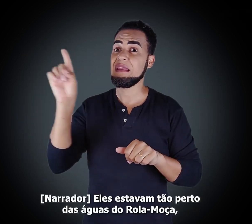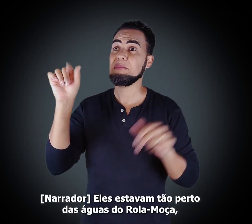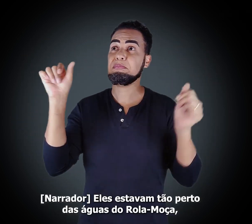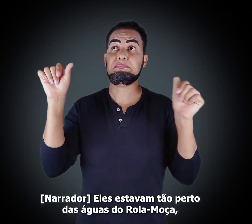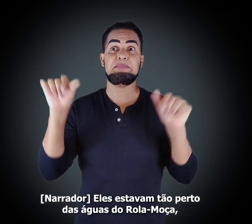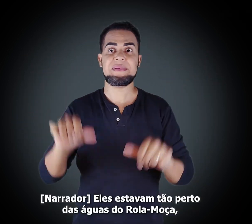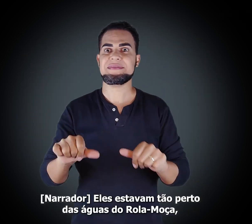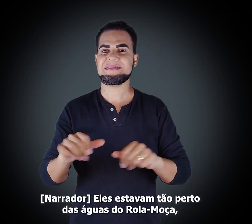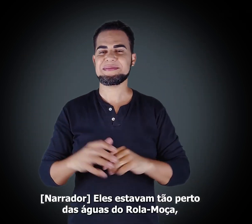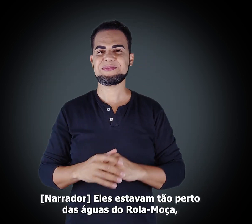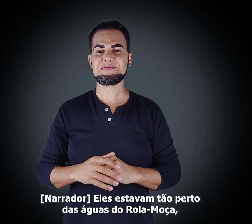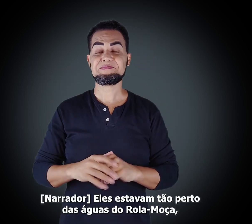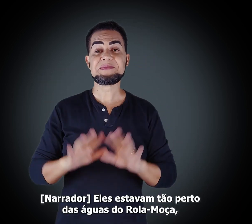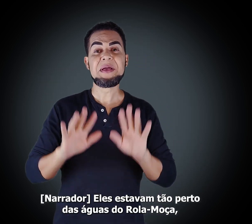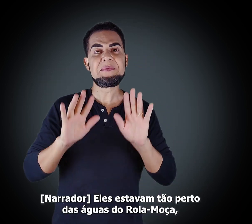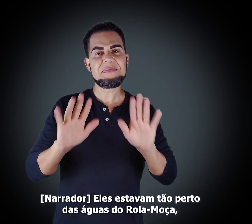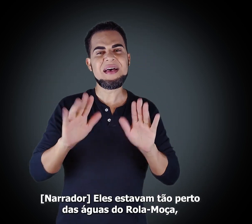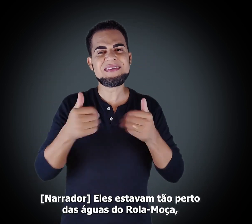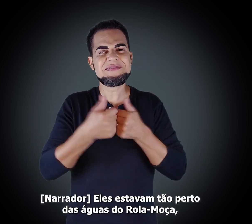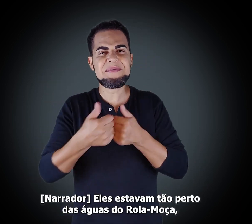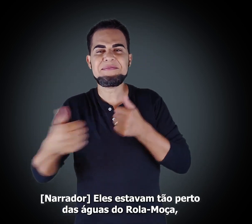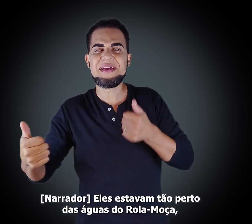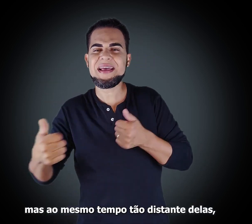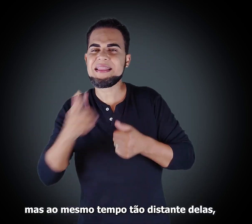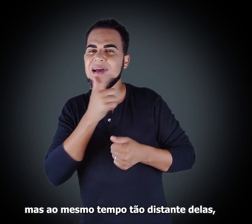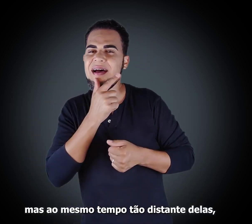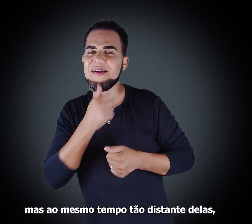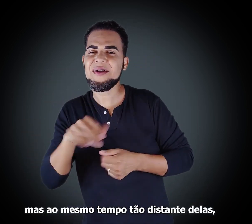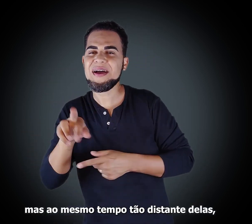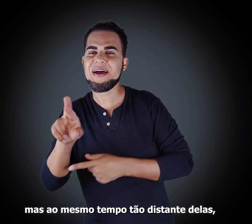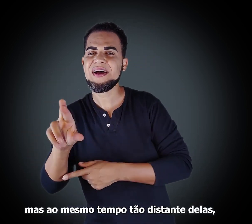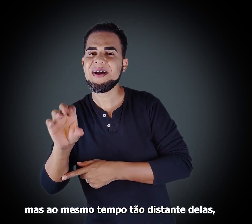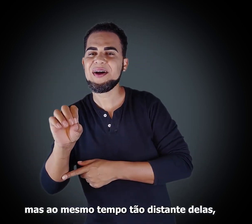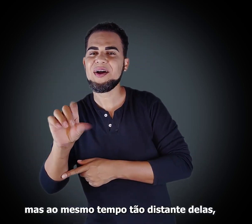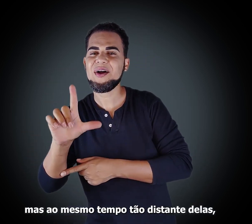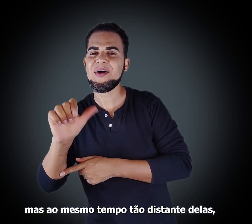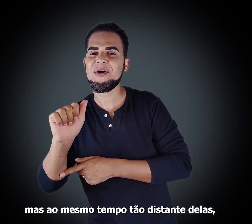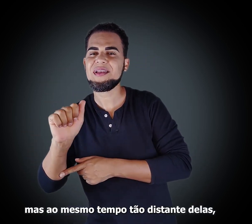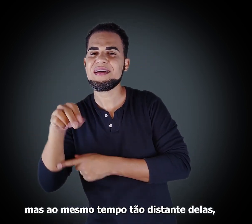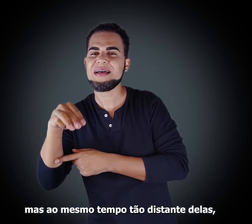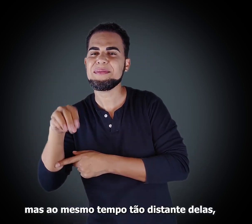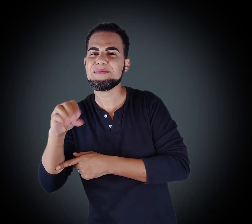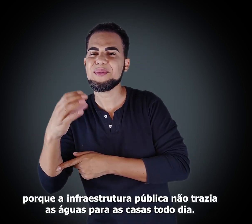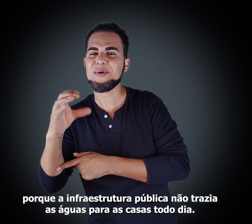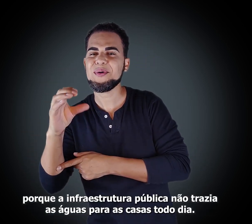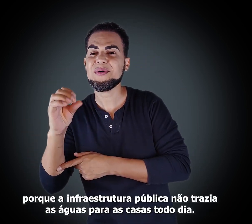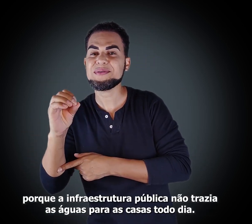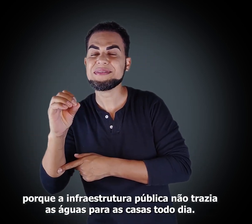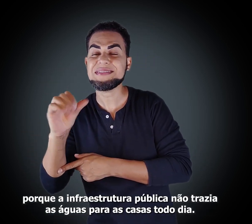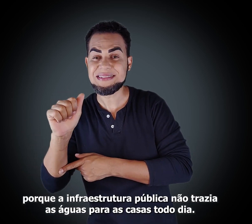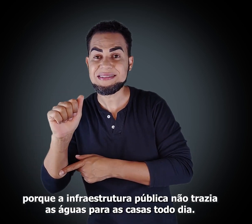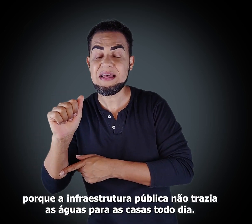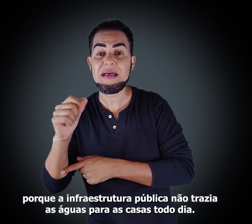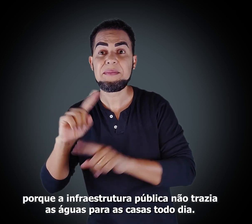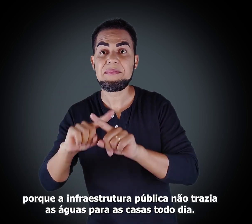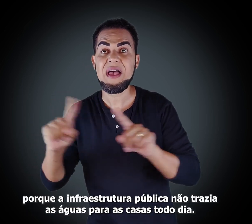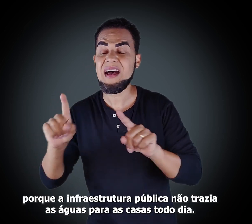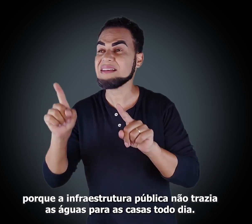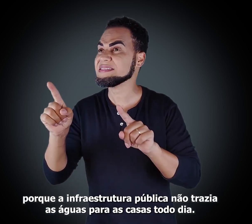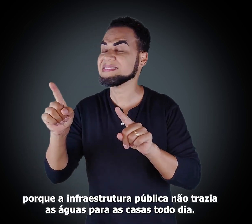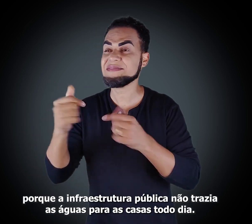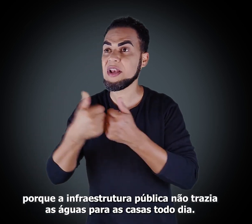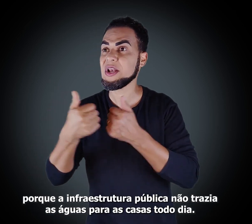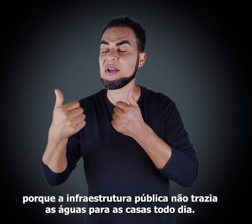Eles estavam tão perto das águas do Rola Moça, mas ao mesmo tempo tão distante delas, porque a infraestrutura pública